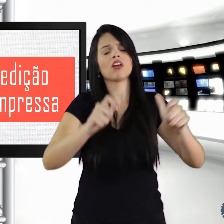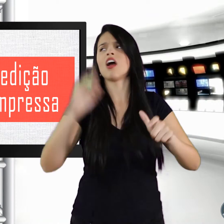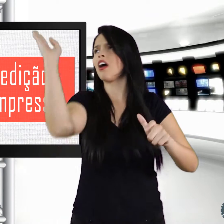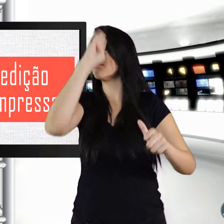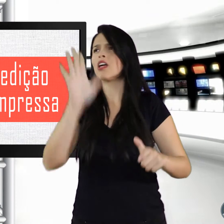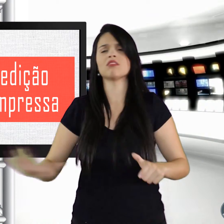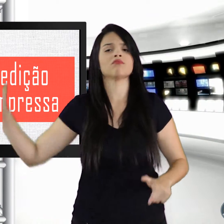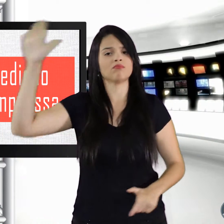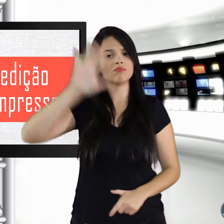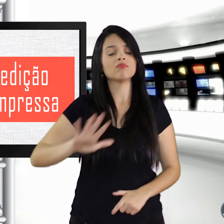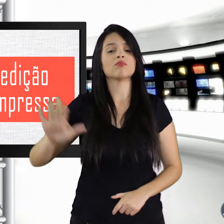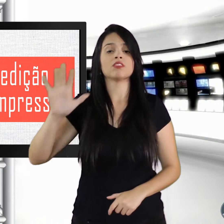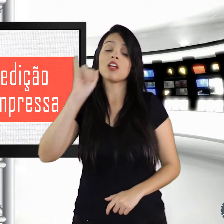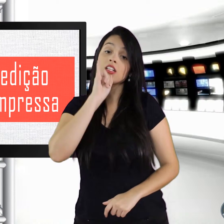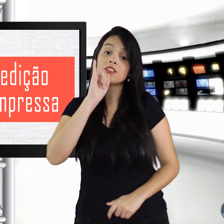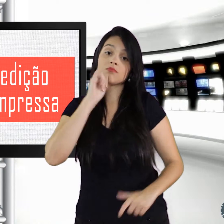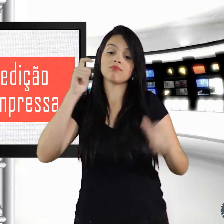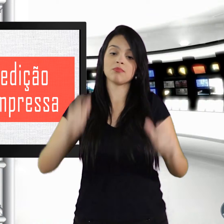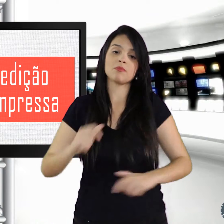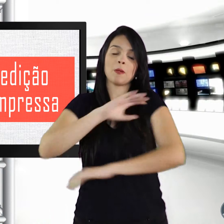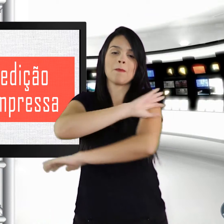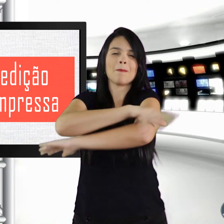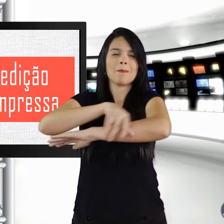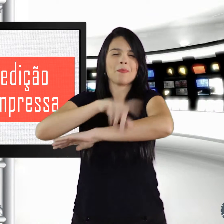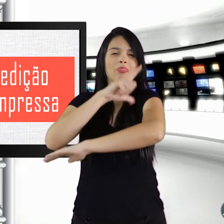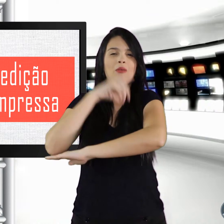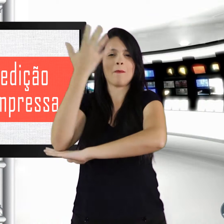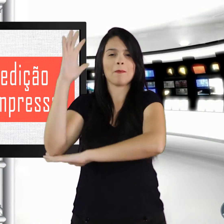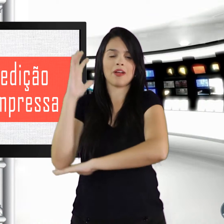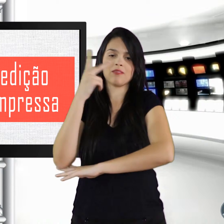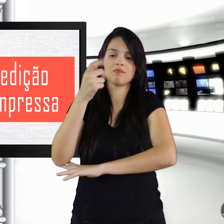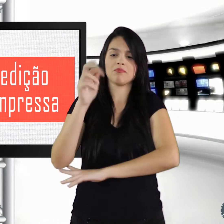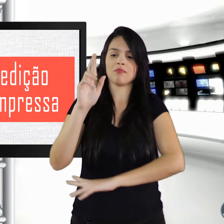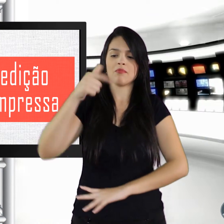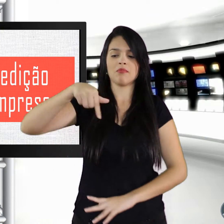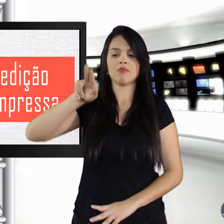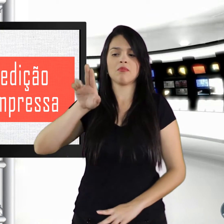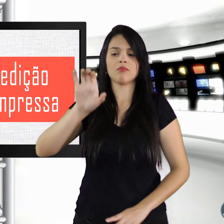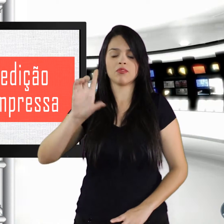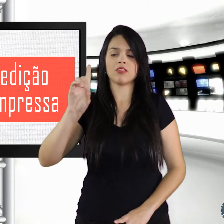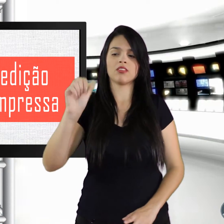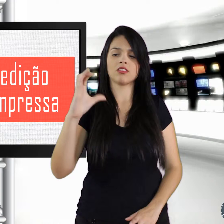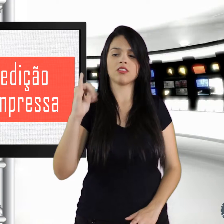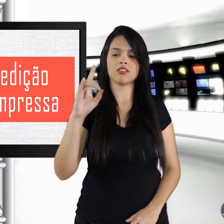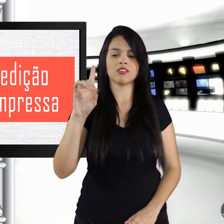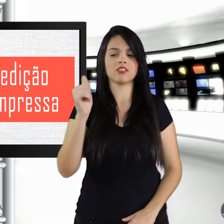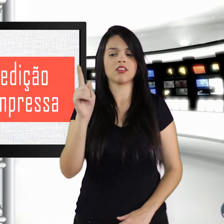Brasil, como o Parque da Cidade, em São Paulo, um dos 18 empreendimentos C40,